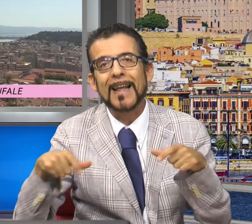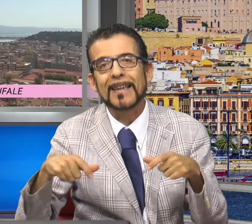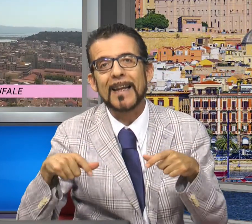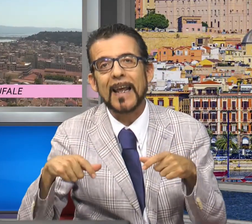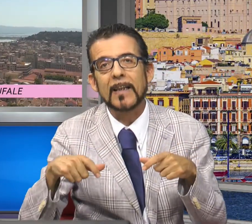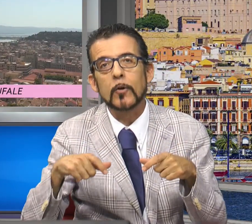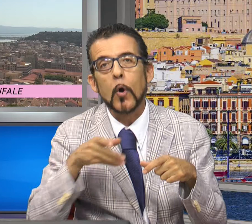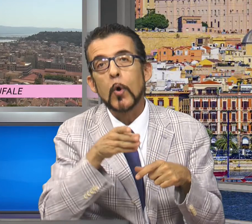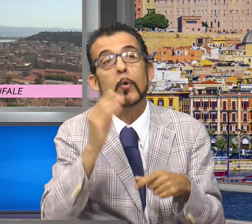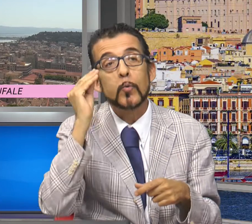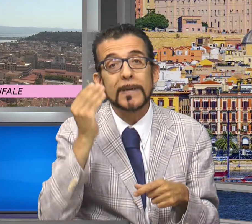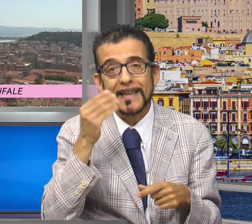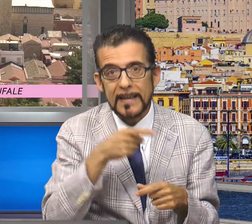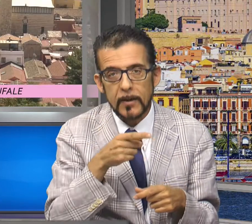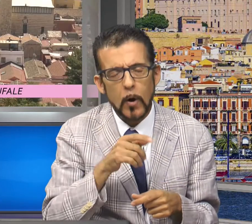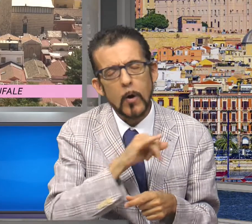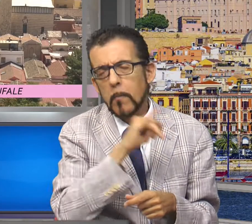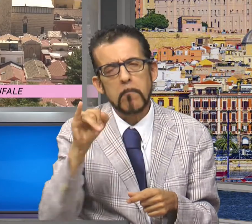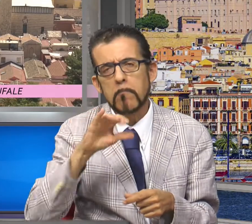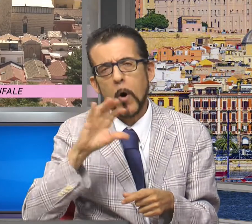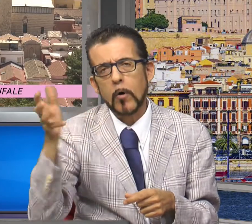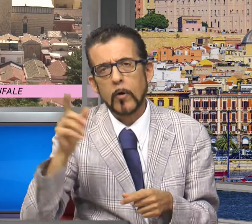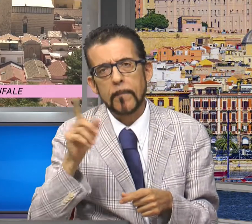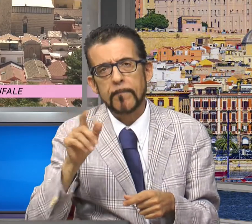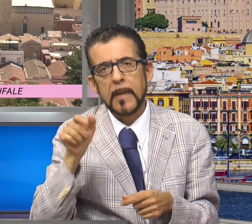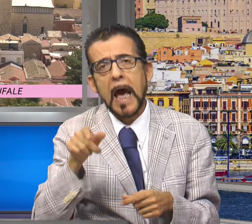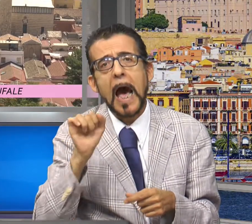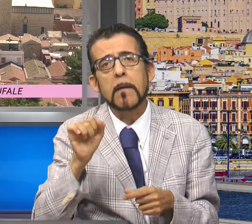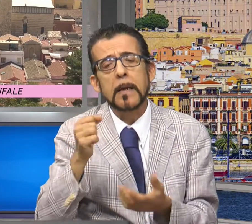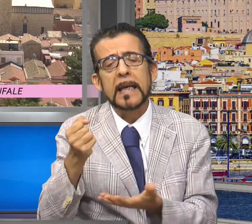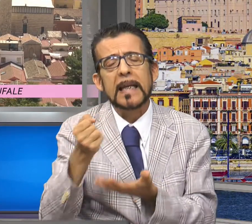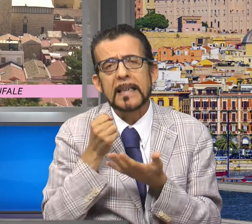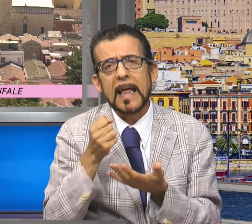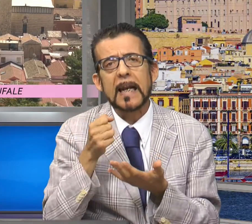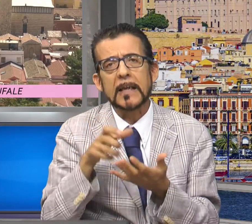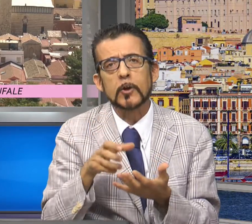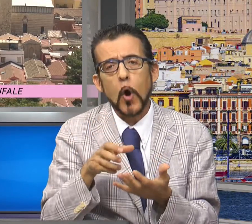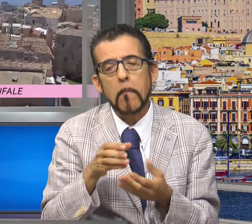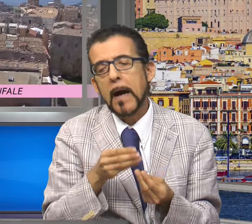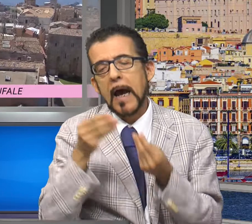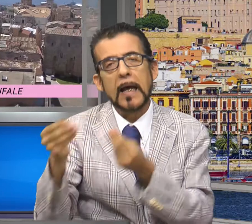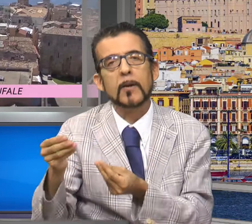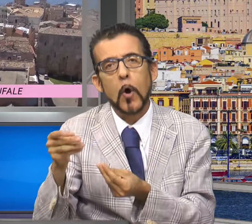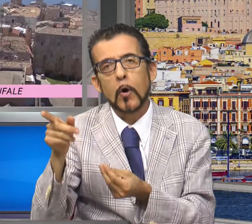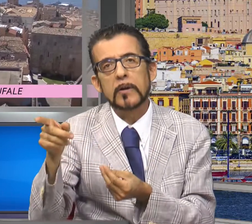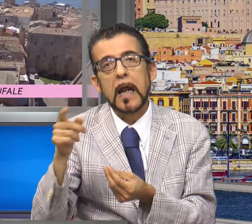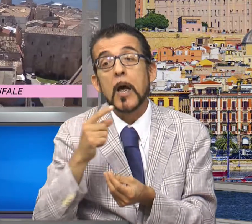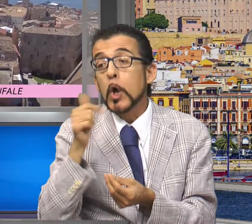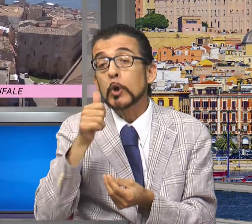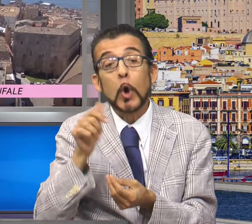altro modo. Airbnb trattiene l'intera somma della vostra carta e la inoltra all'host solamente il giorno dopo l'avvenuto